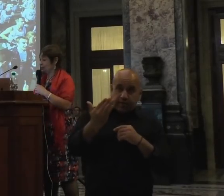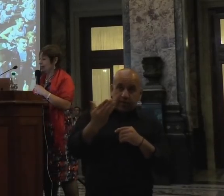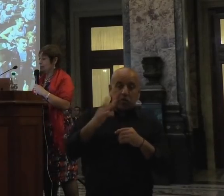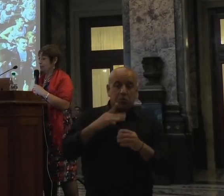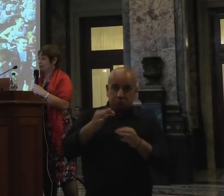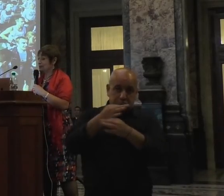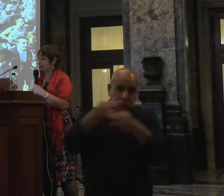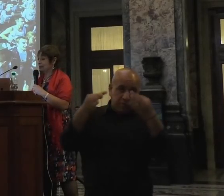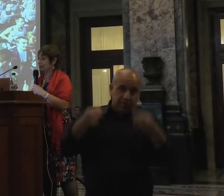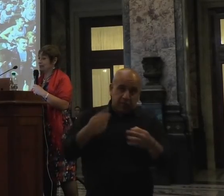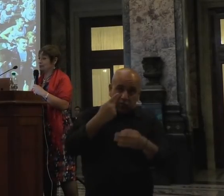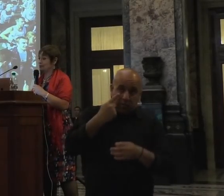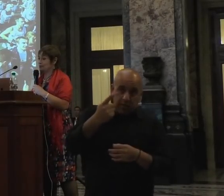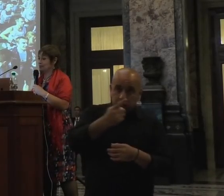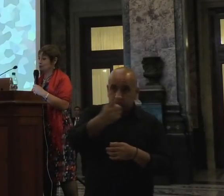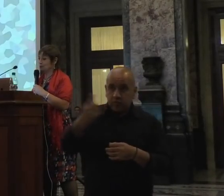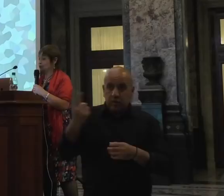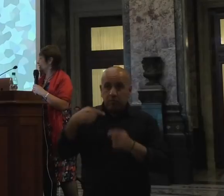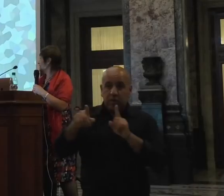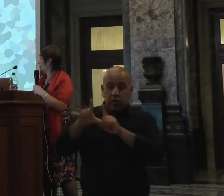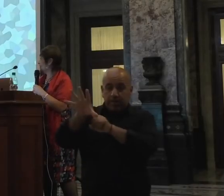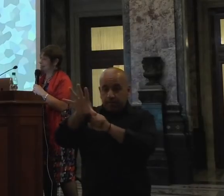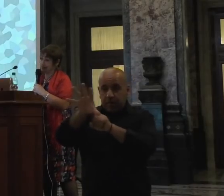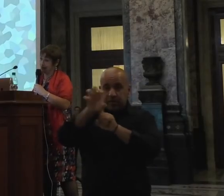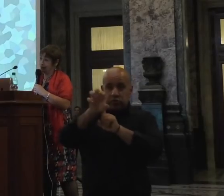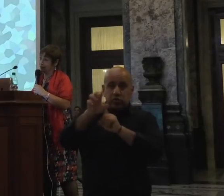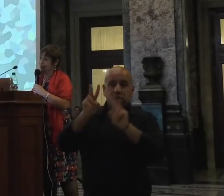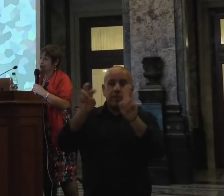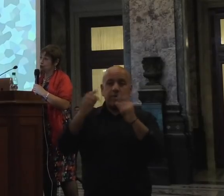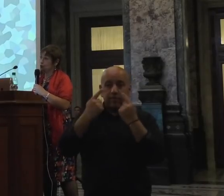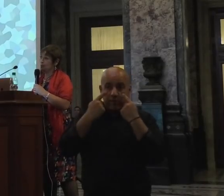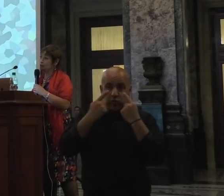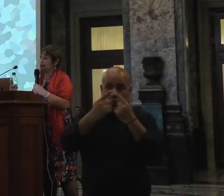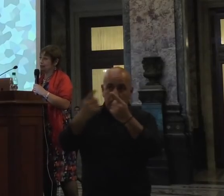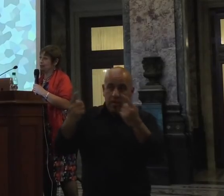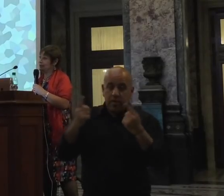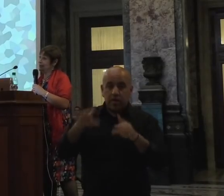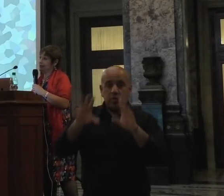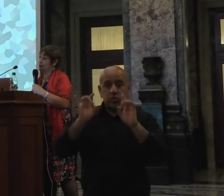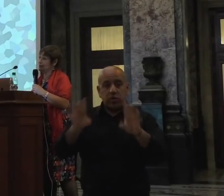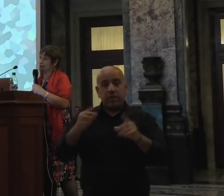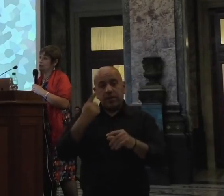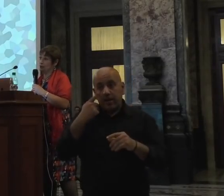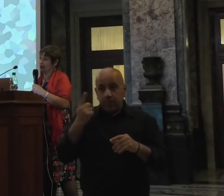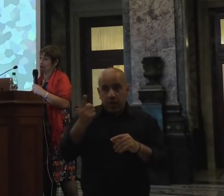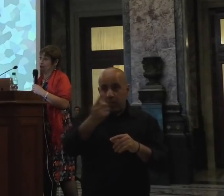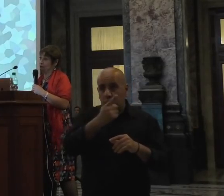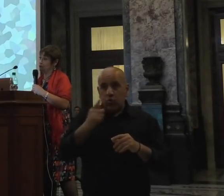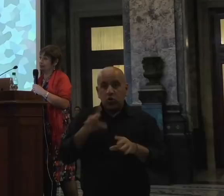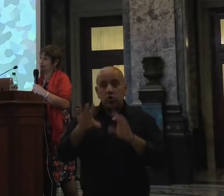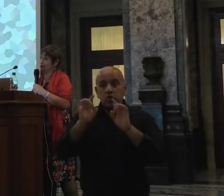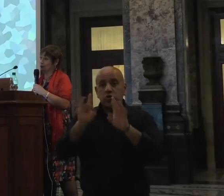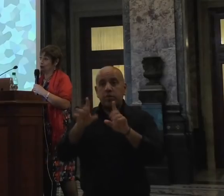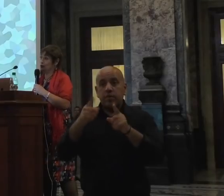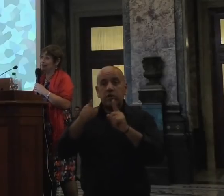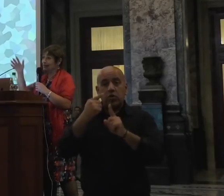resolución, pero en realidad nuestra percepción visual es algo más así. Solo vemos claramente lo que estamos foveando,